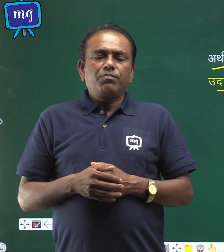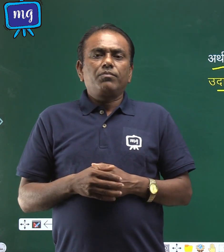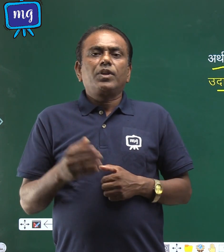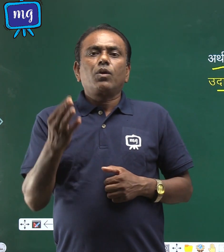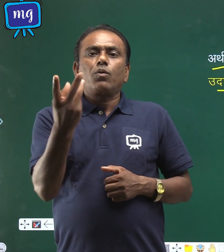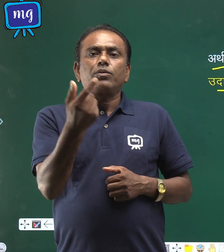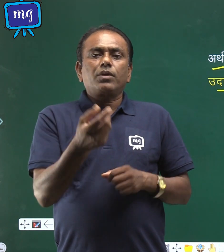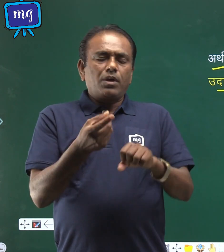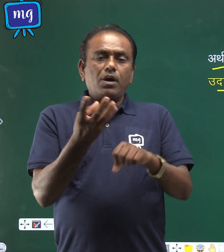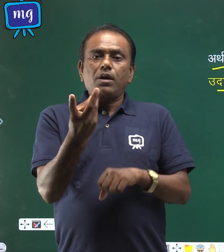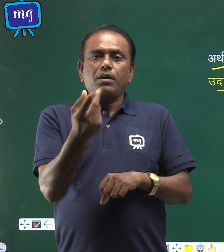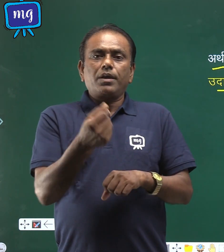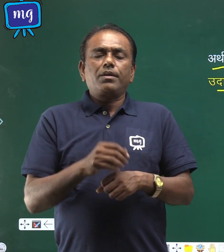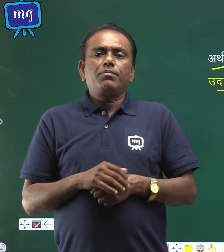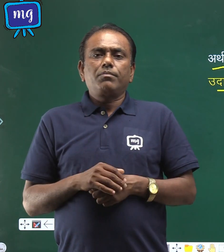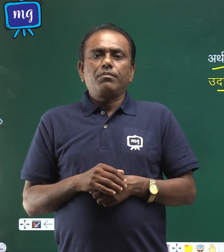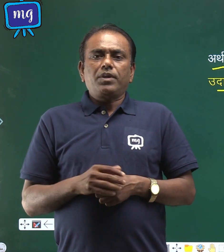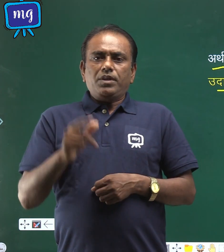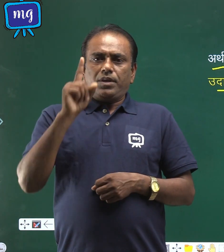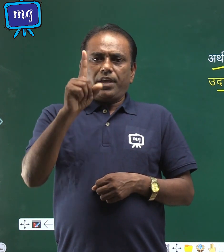कौन सा अंक है,